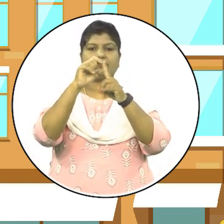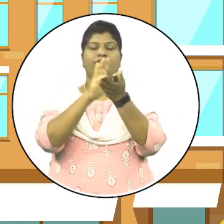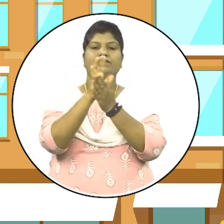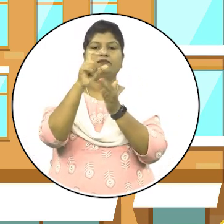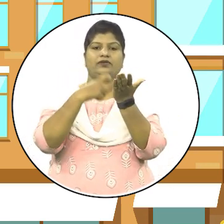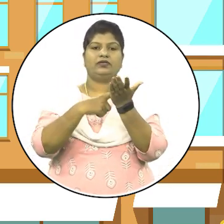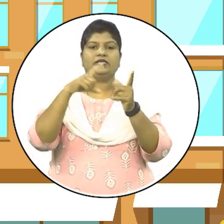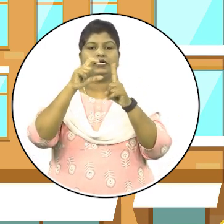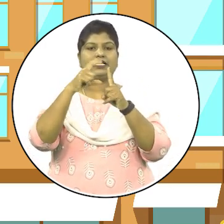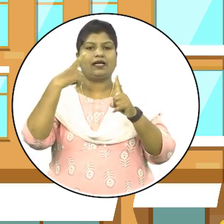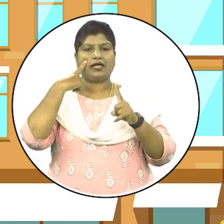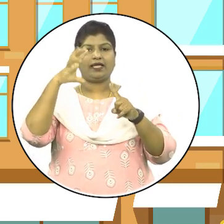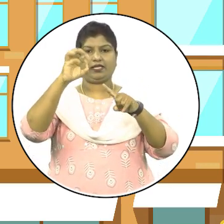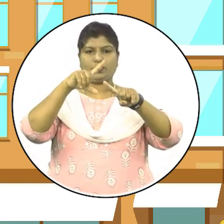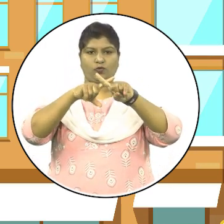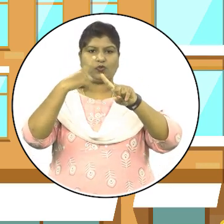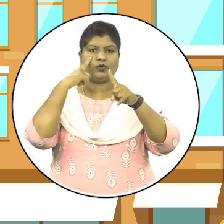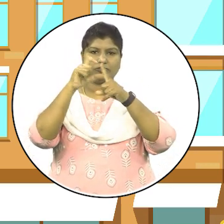सल्फर डाइऑक्साइड,